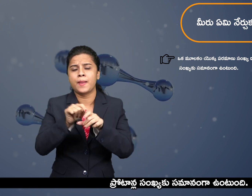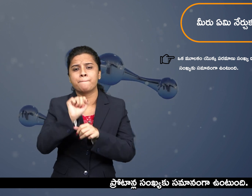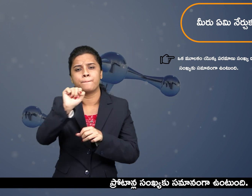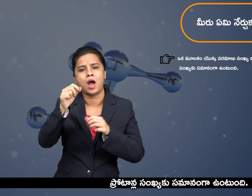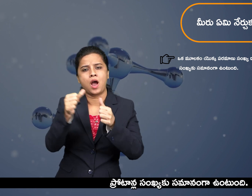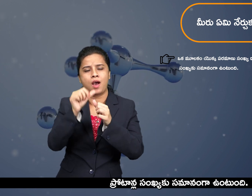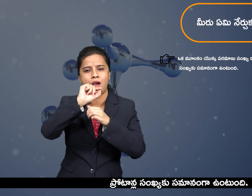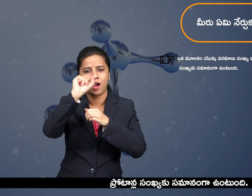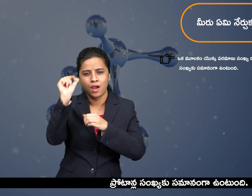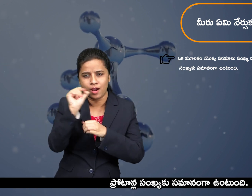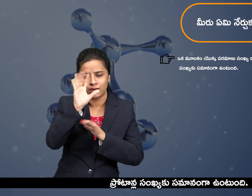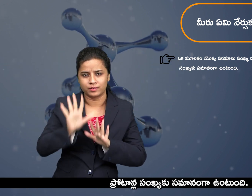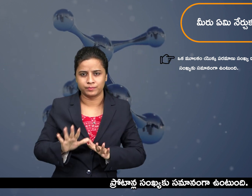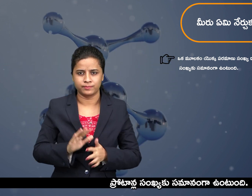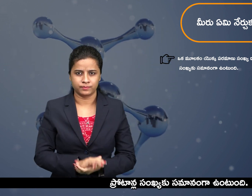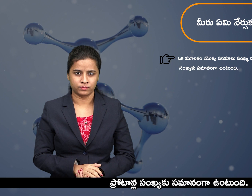సమానంగా ఉంటుంది.